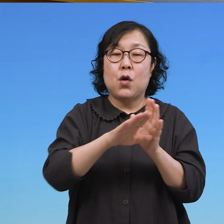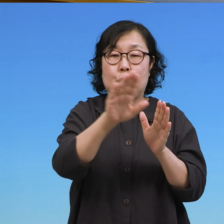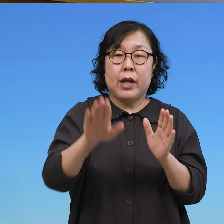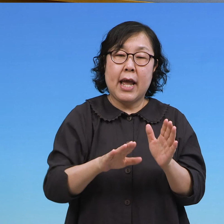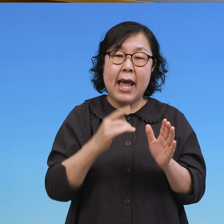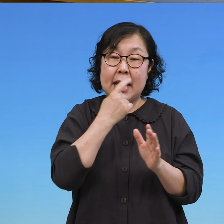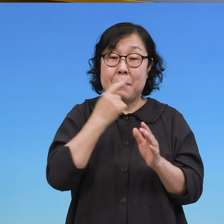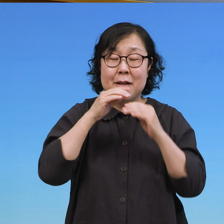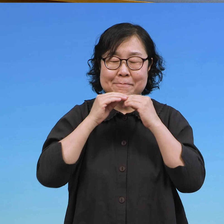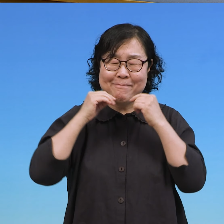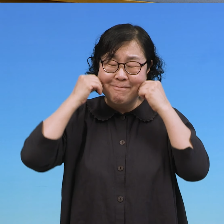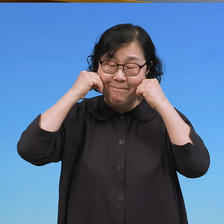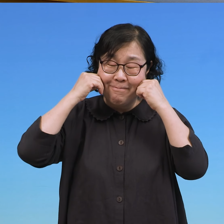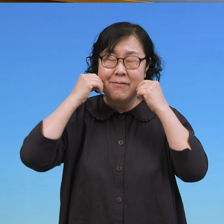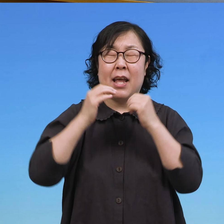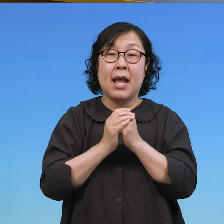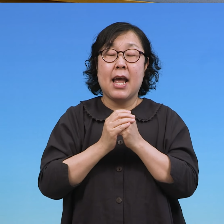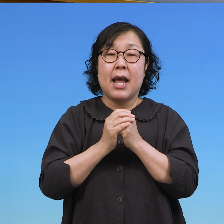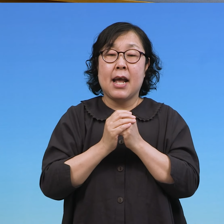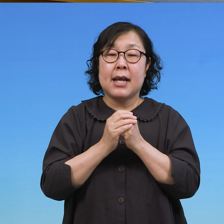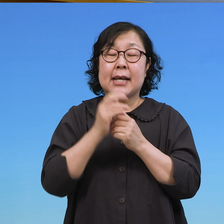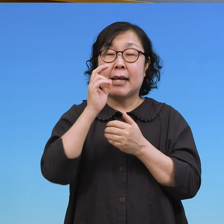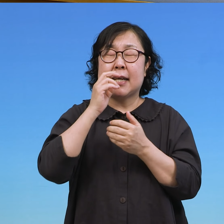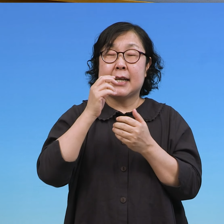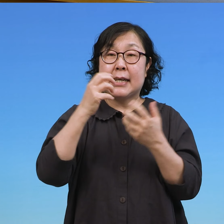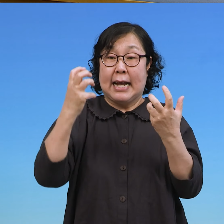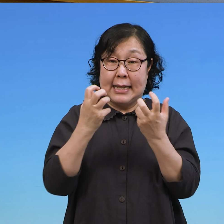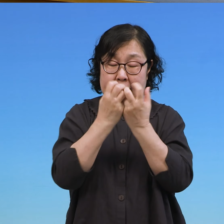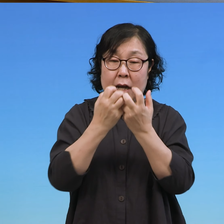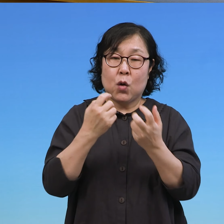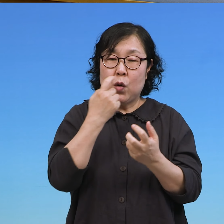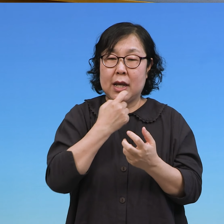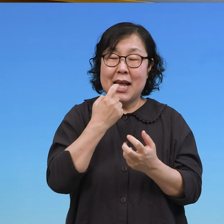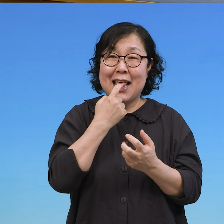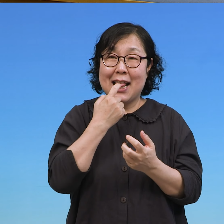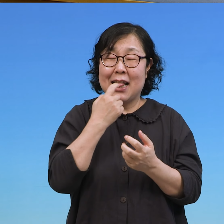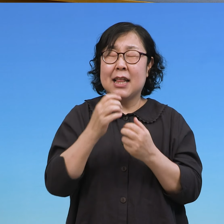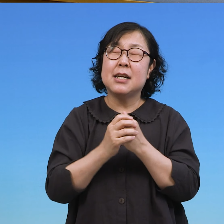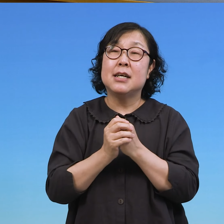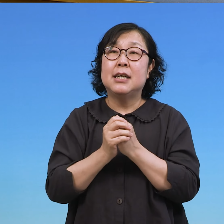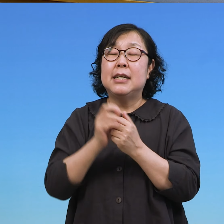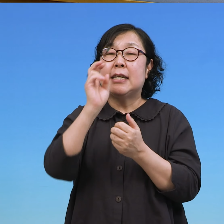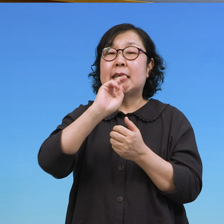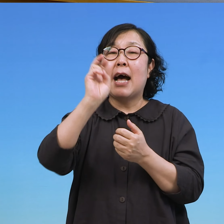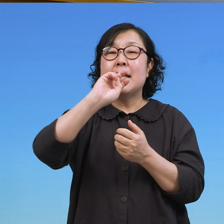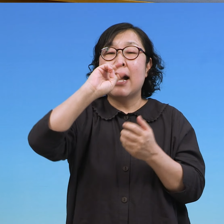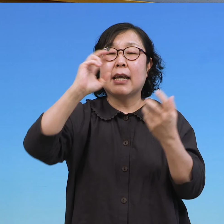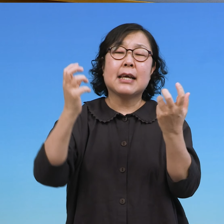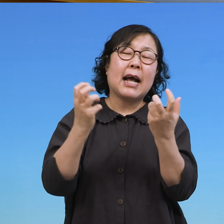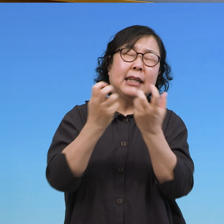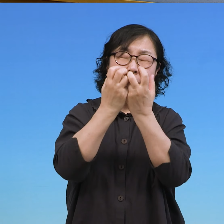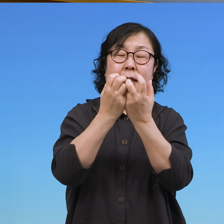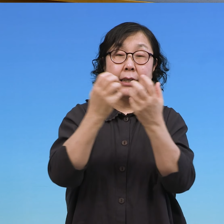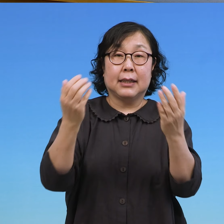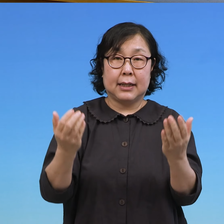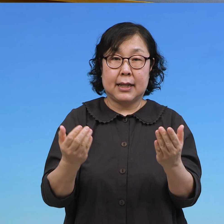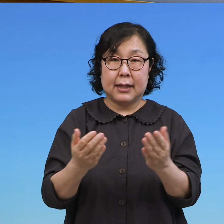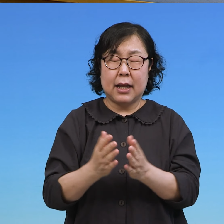그때에 우리 입에는 웃음이 가득하고 우리 혀에는 찬양이 찼었도다. 그때에 문 나라